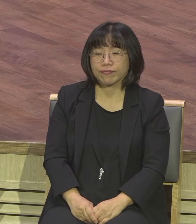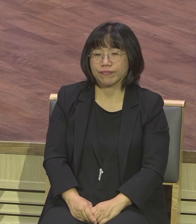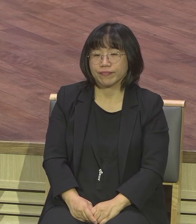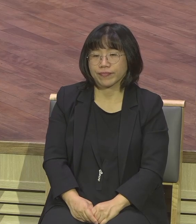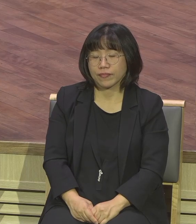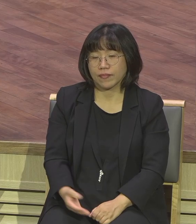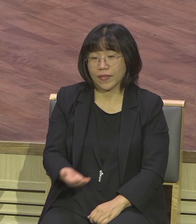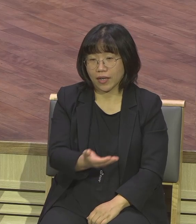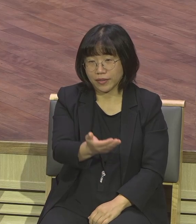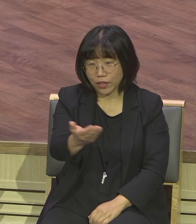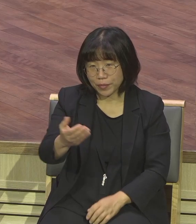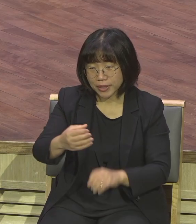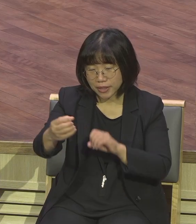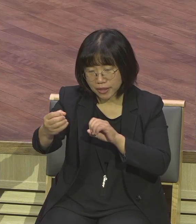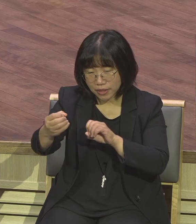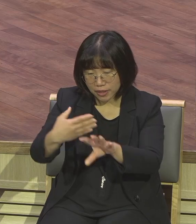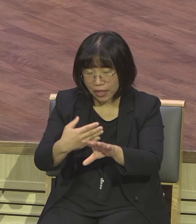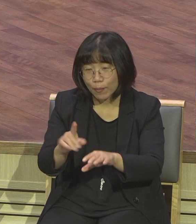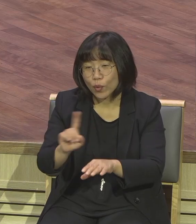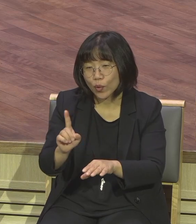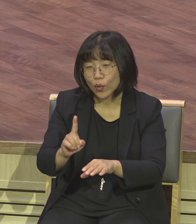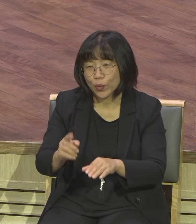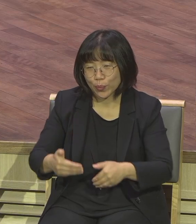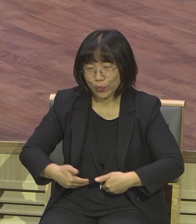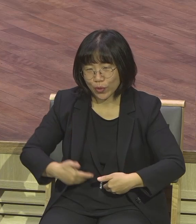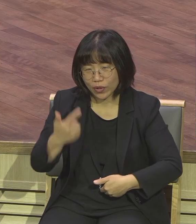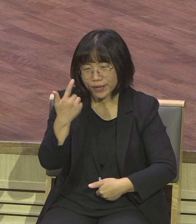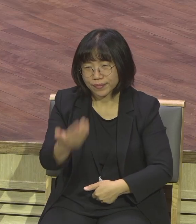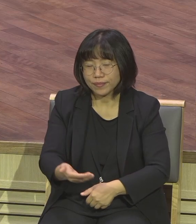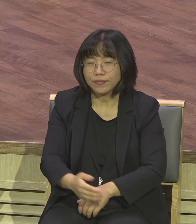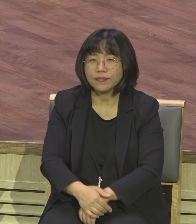여러분이 뭘 지금 응답받아야 되냐?